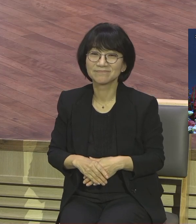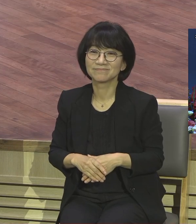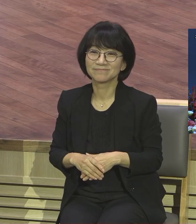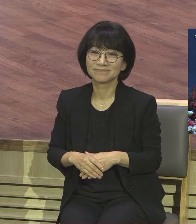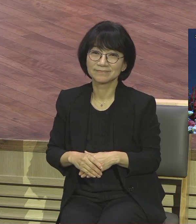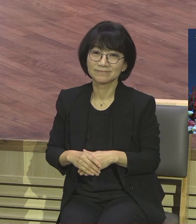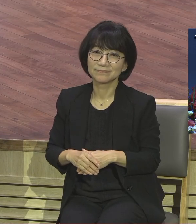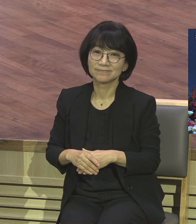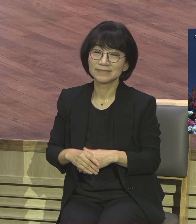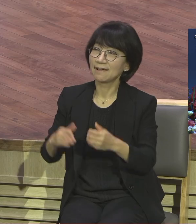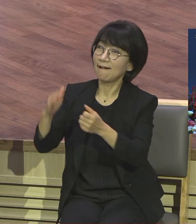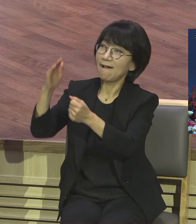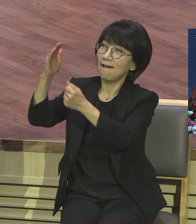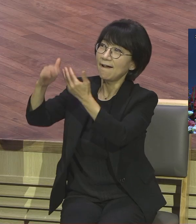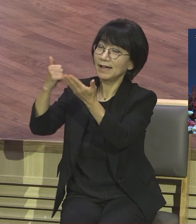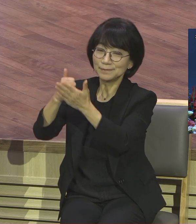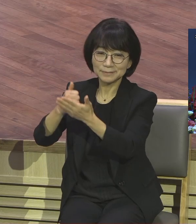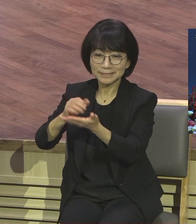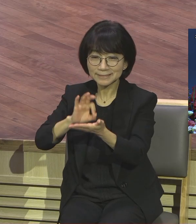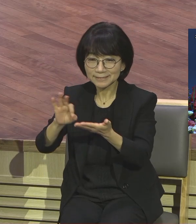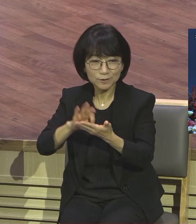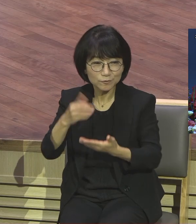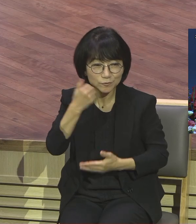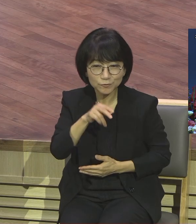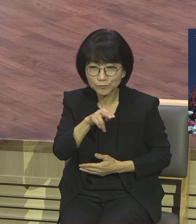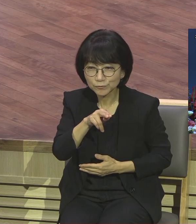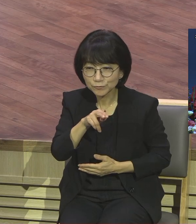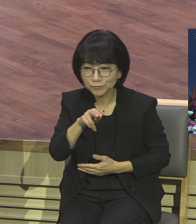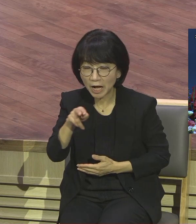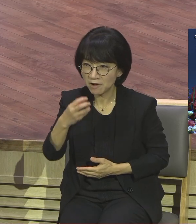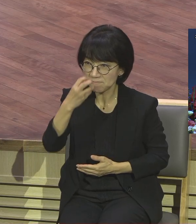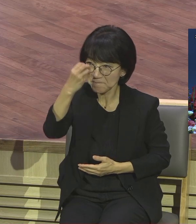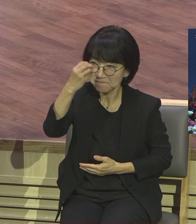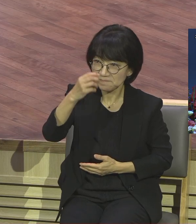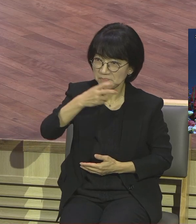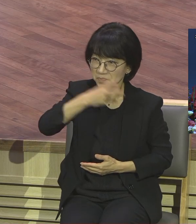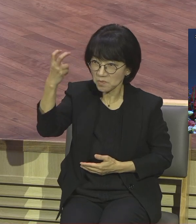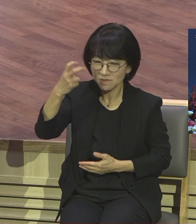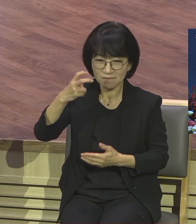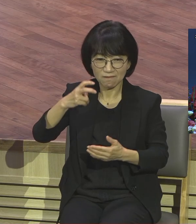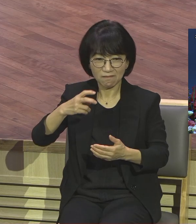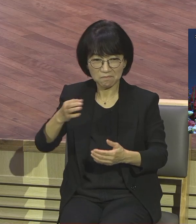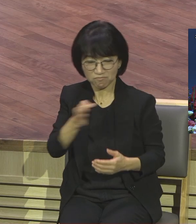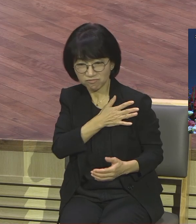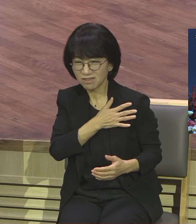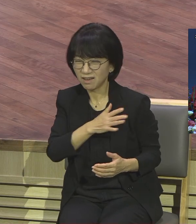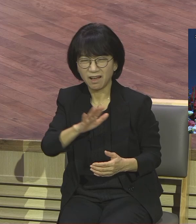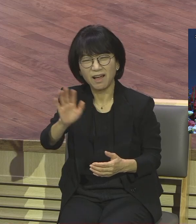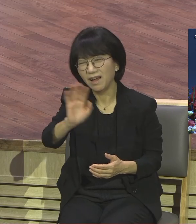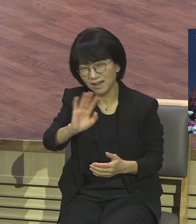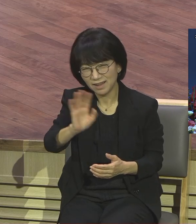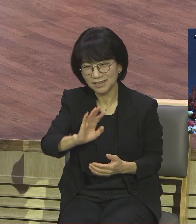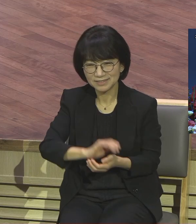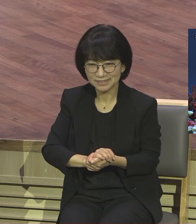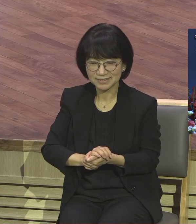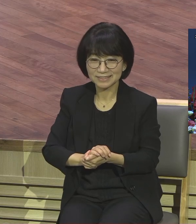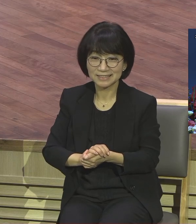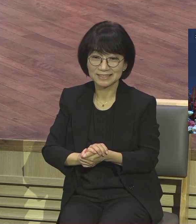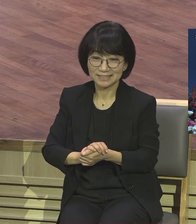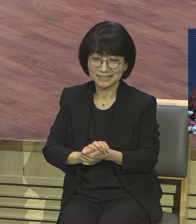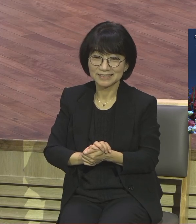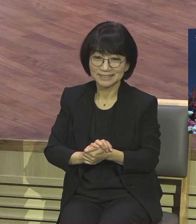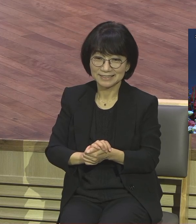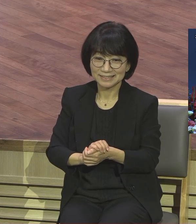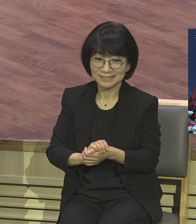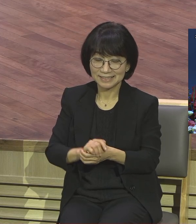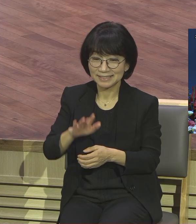하나님은 잘난 사람, 가진 사람 필요 없어요. 여기 한 명도 없어요, 제가 볼 때. 그래서 다 하나님 다 빼앗은 거예요. 은혜 받고